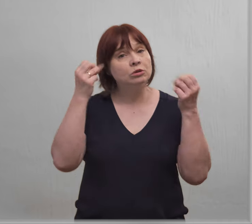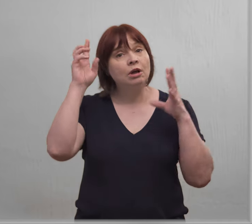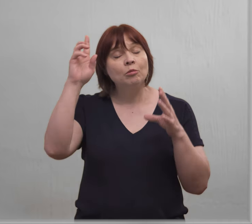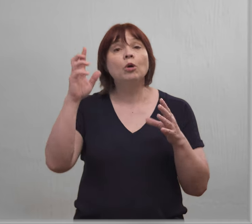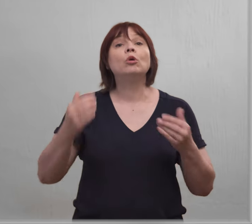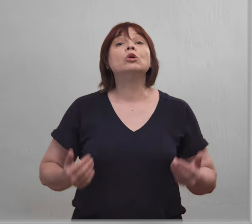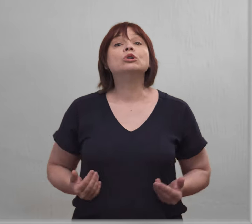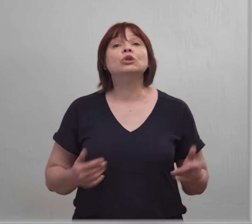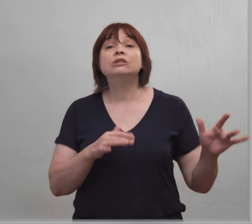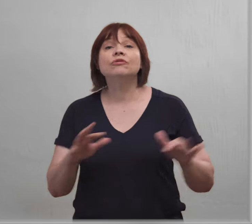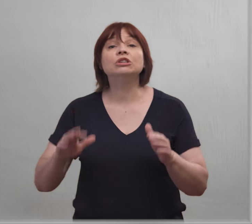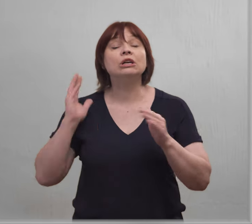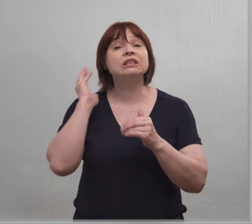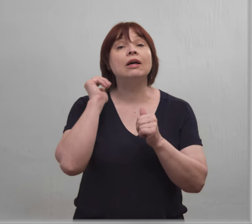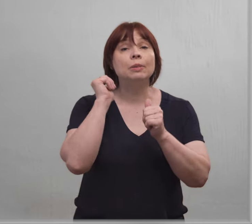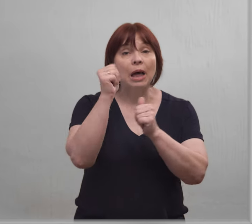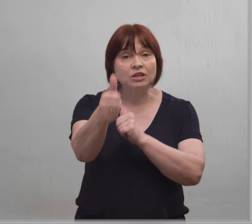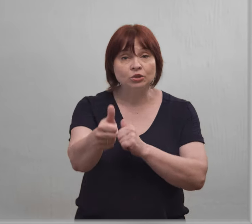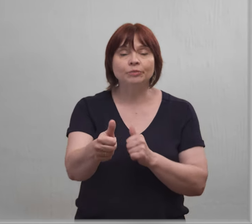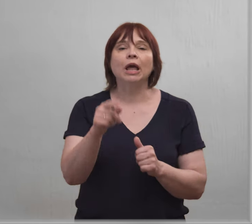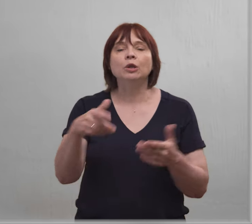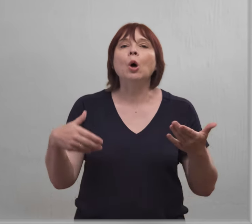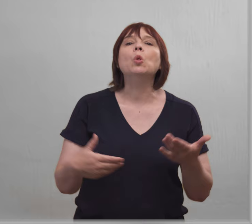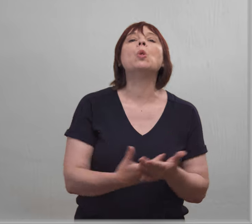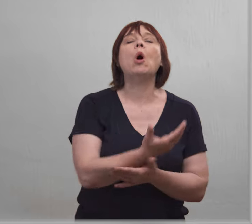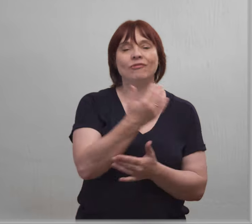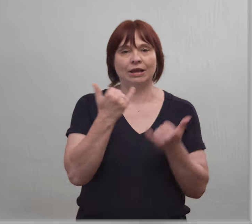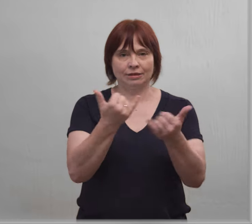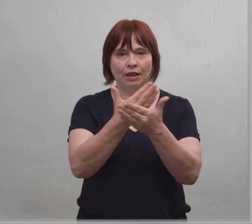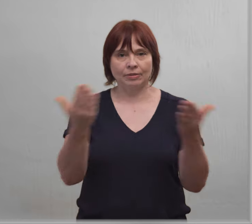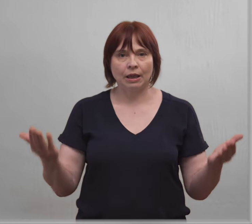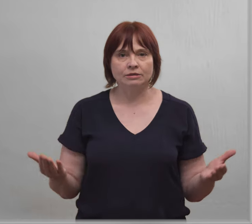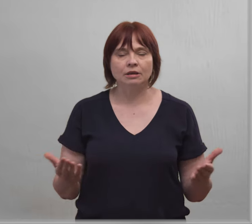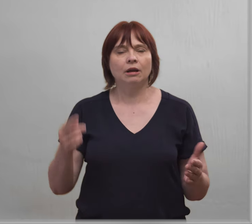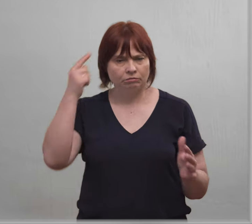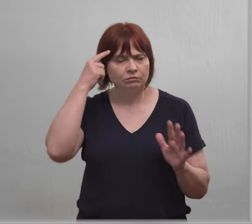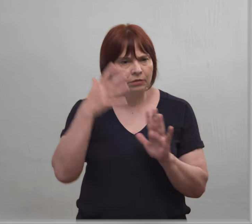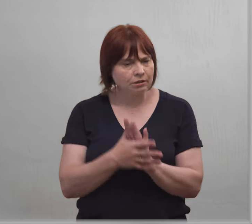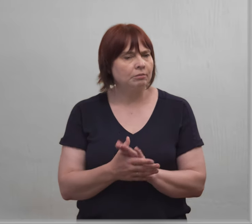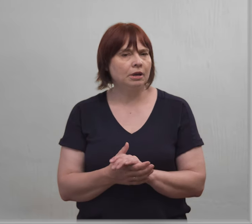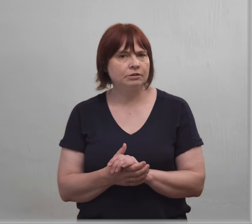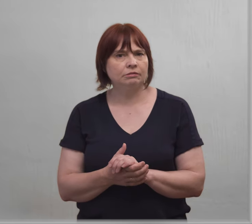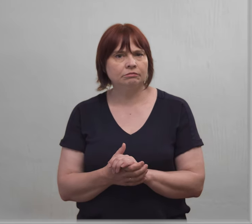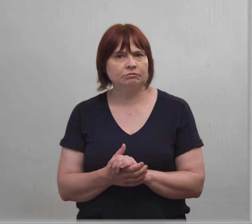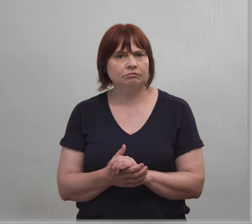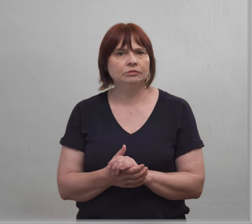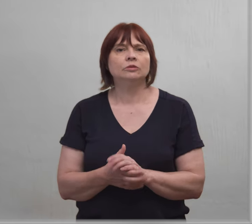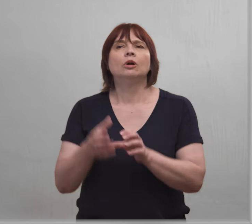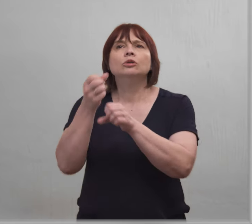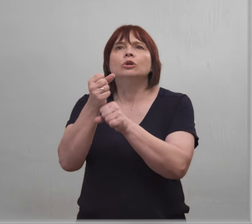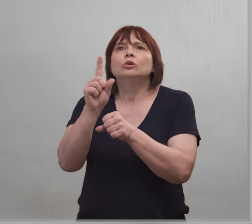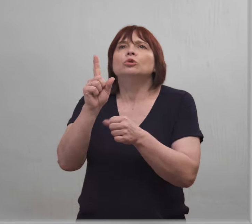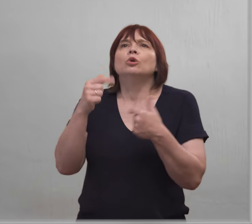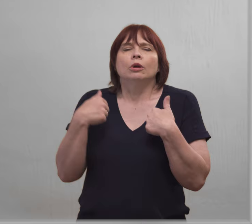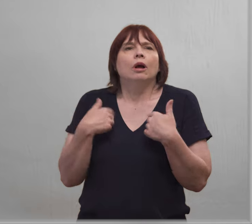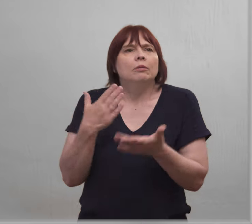движется дальше, и это новый толчок для нас. Действительно осознавать и понимать, держать, что имеешь,